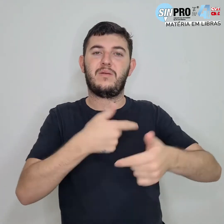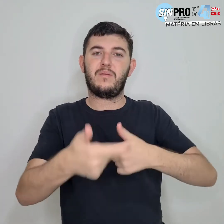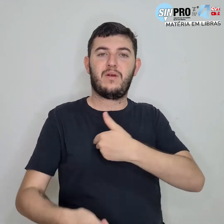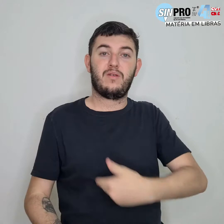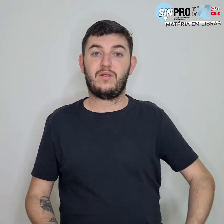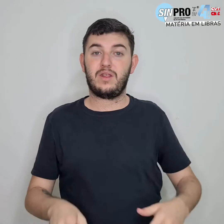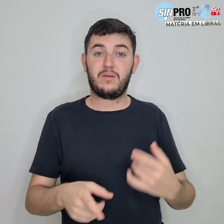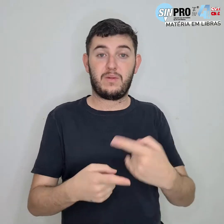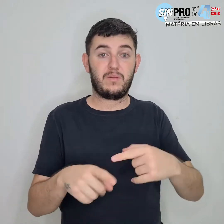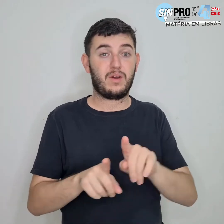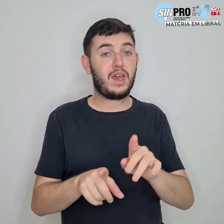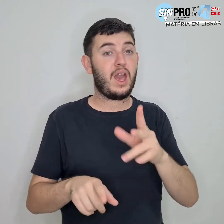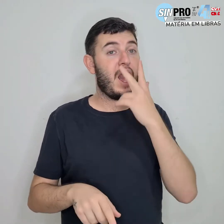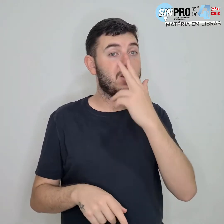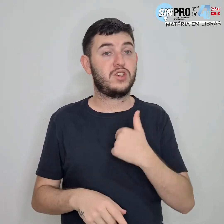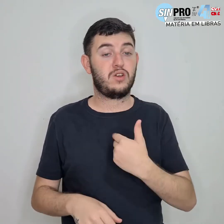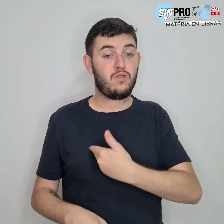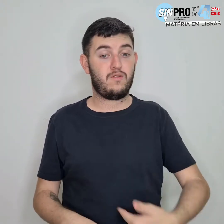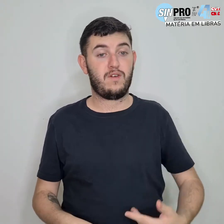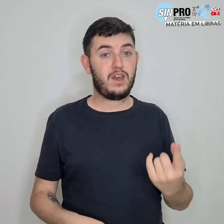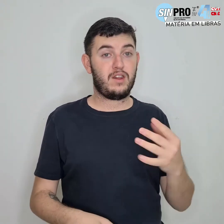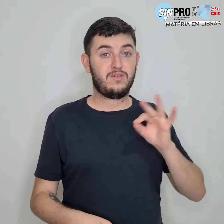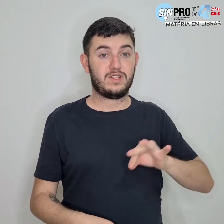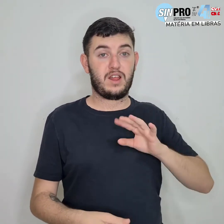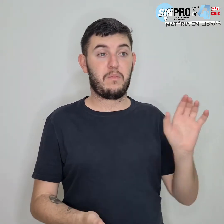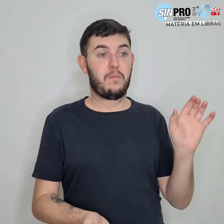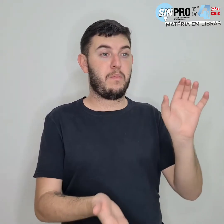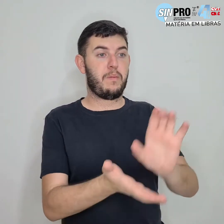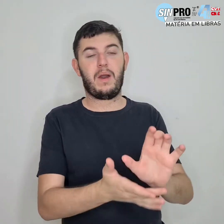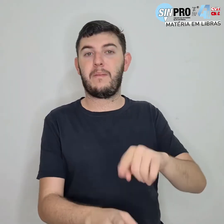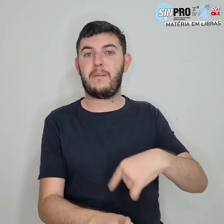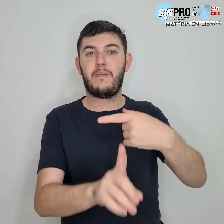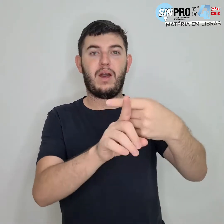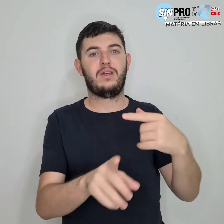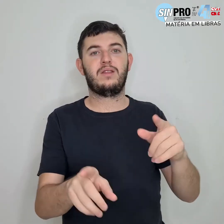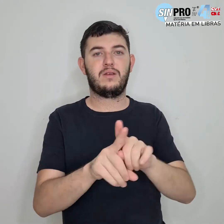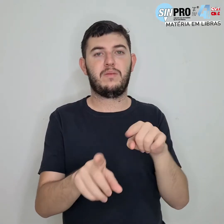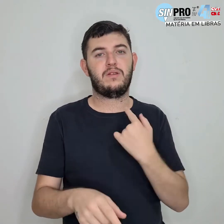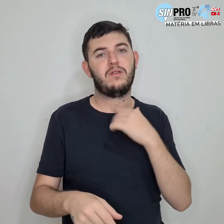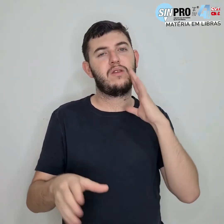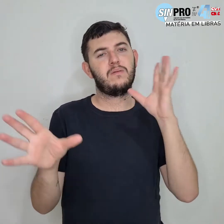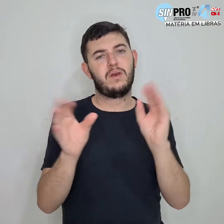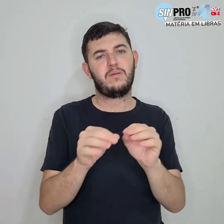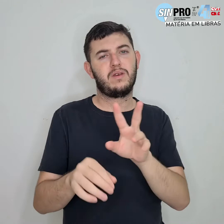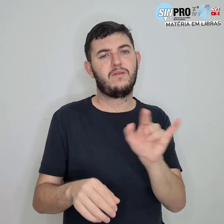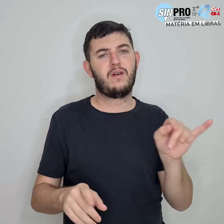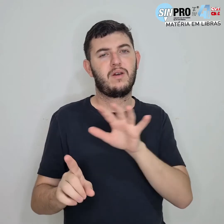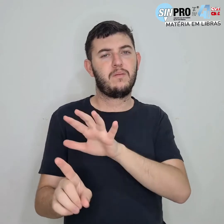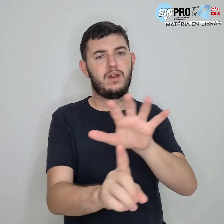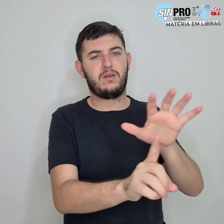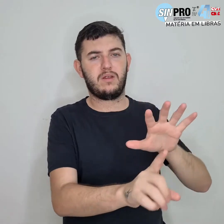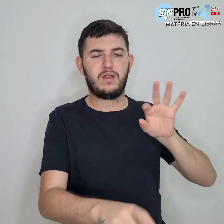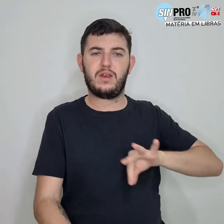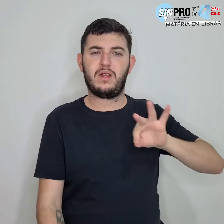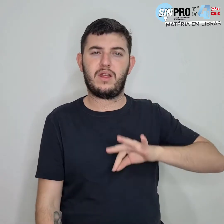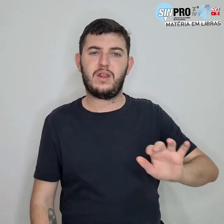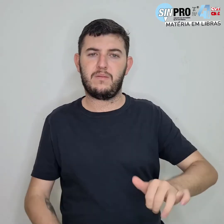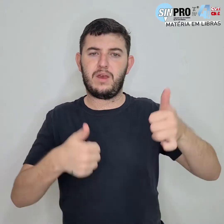paga muito e isso, em determinadas circunstâncias, pode pressionar por melhores salários na iniciativa privada. Na